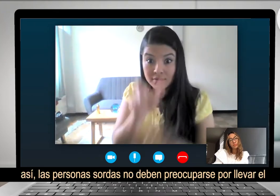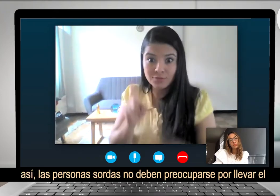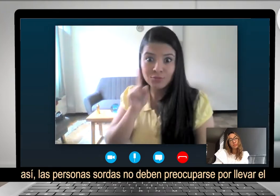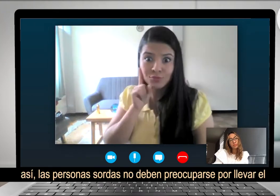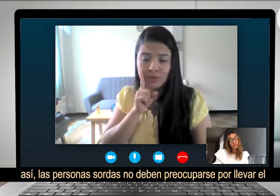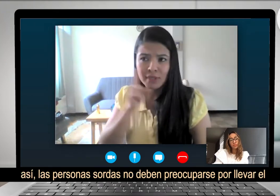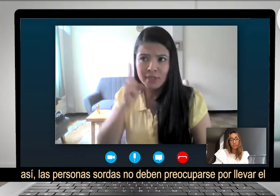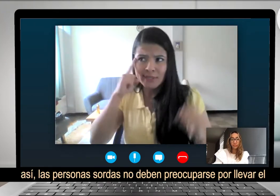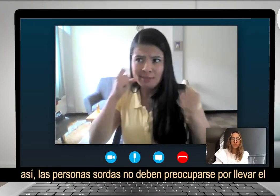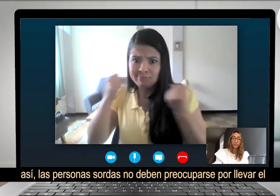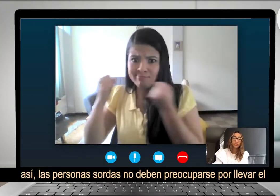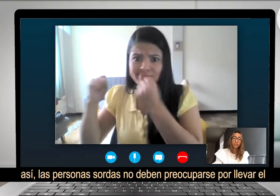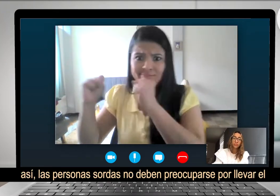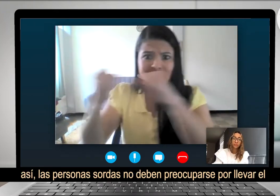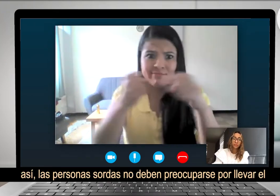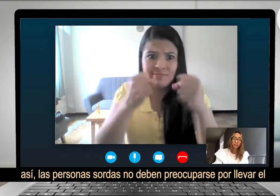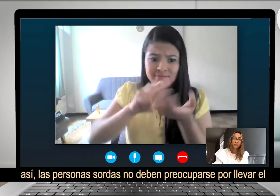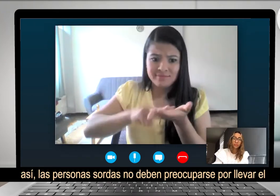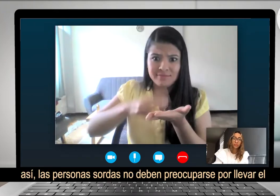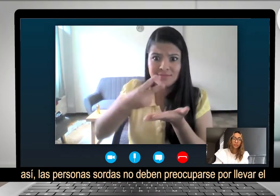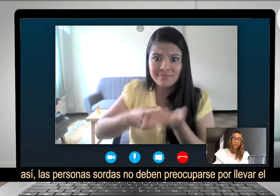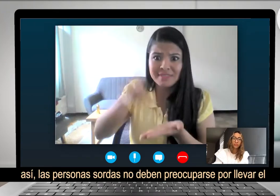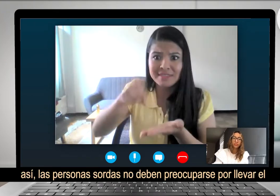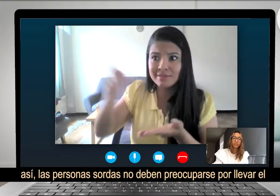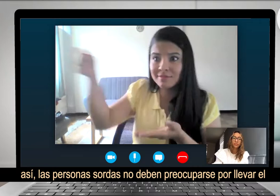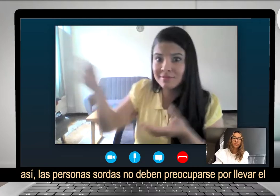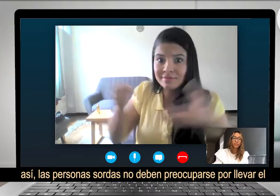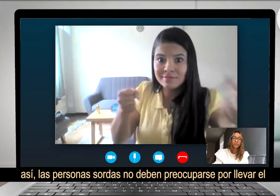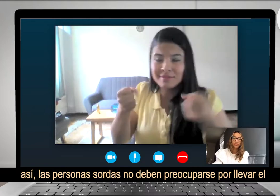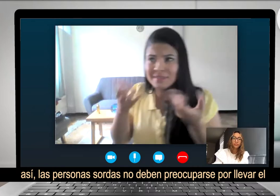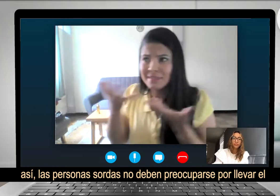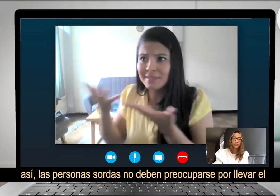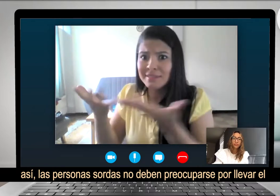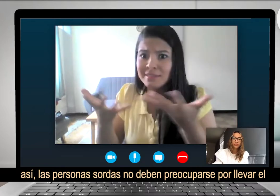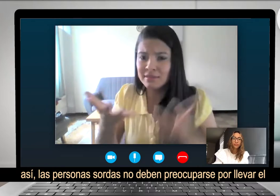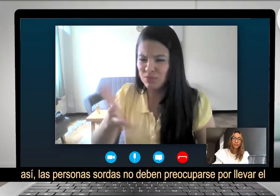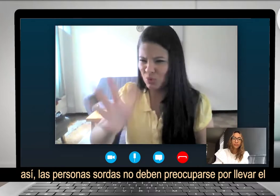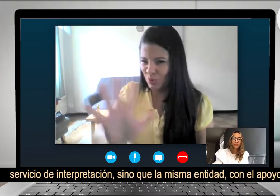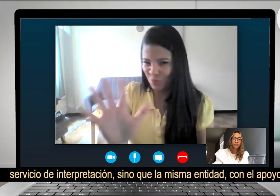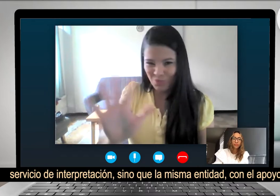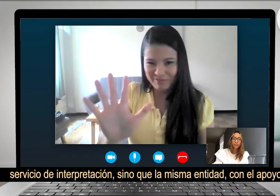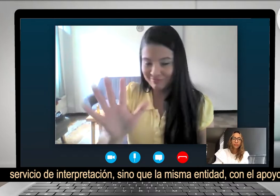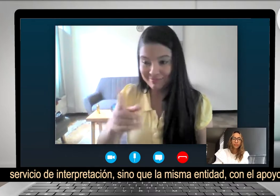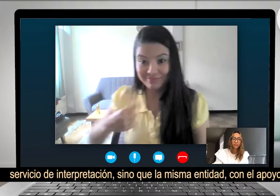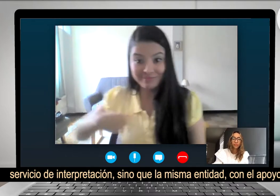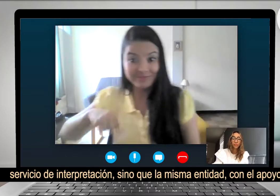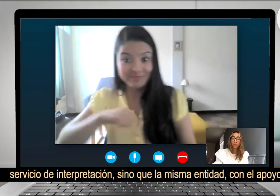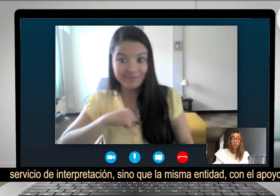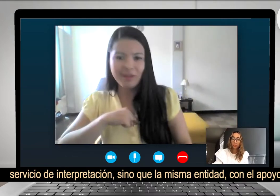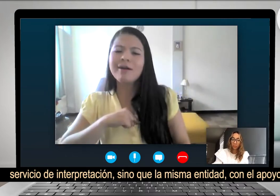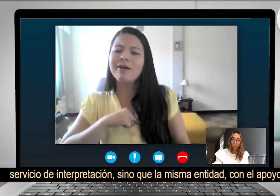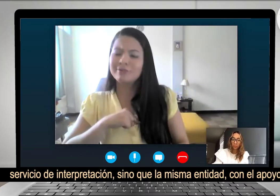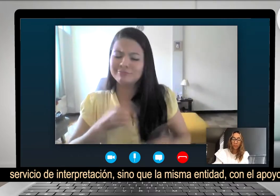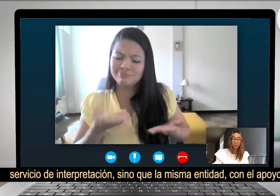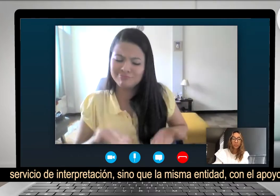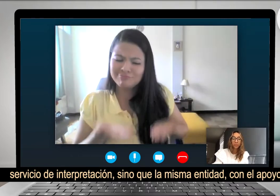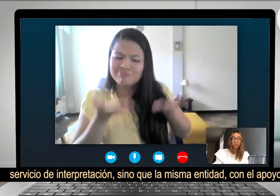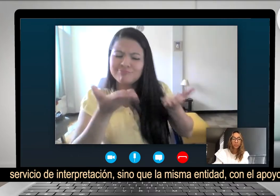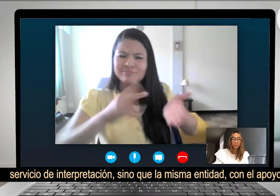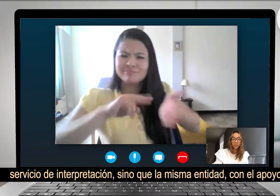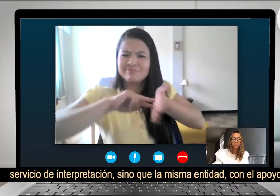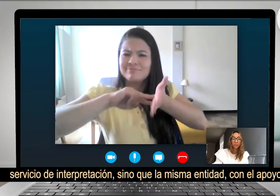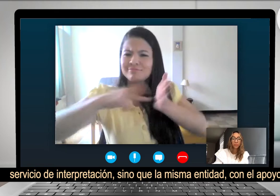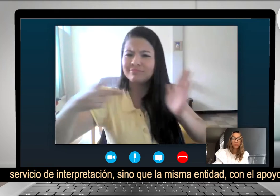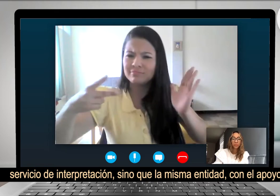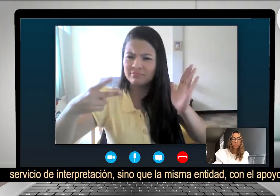Así, las personas sordas no deben preocuparse por llevar el servicio de interpretación, sino que